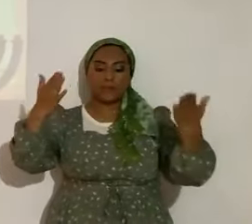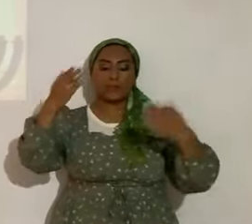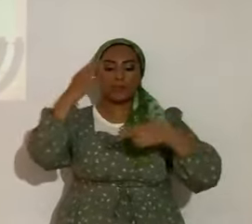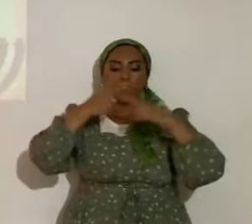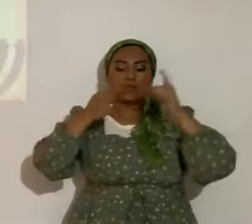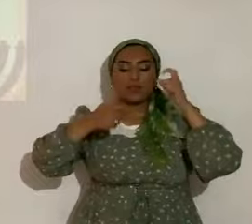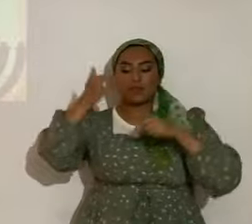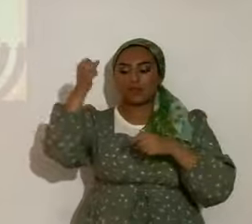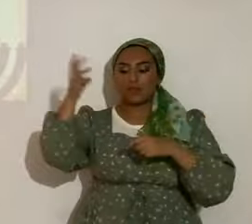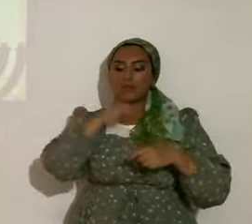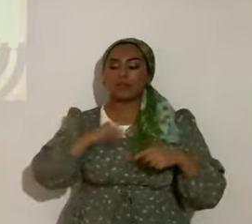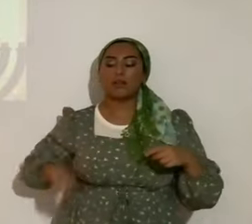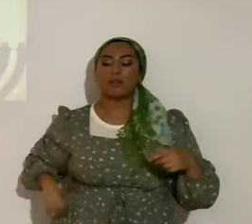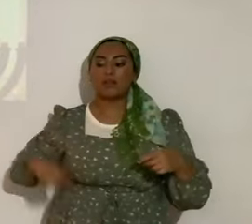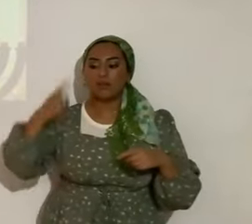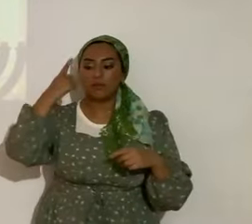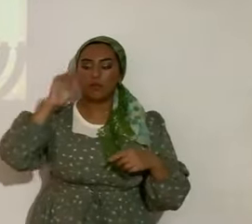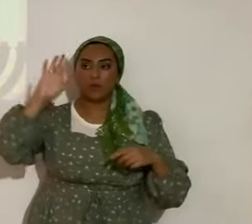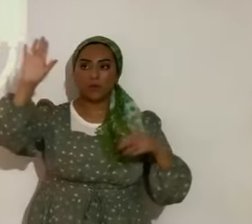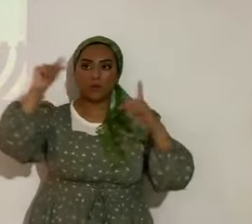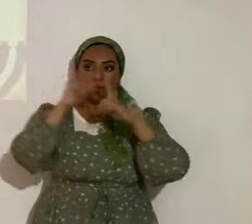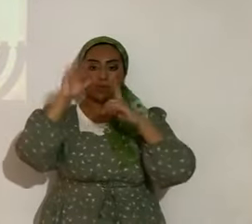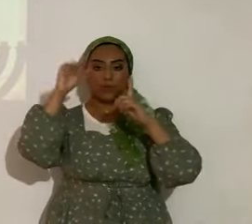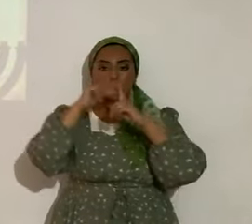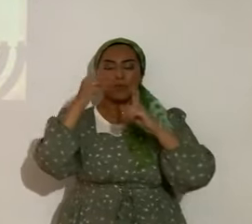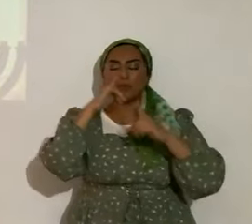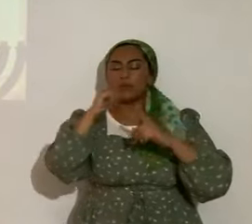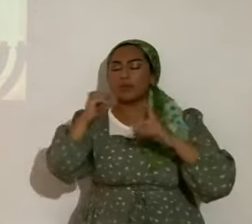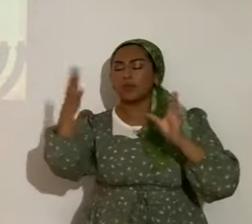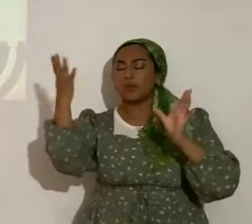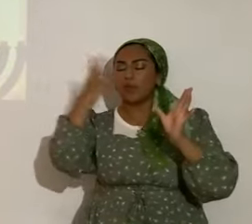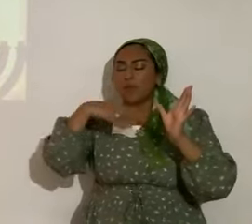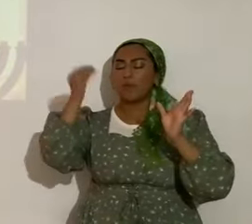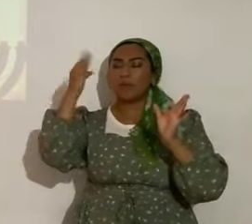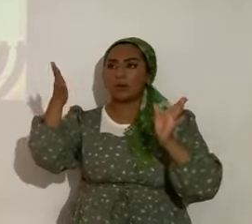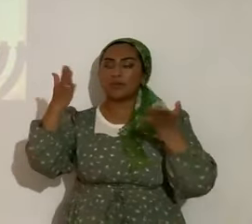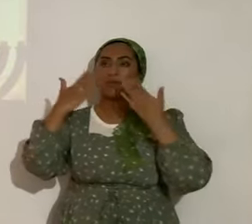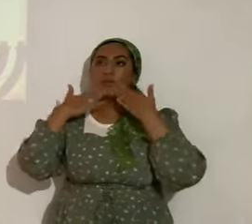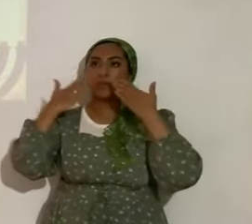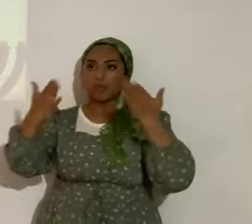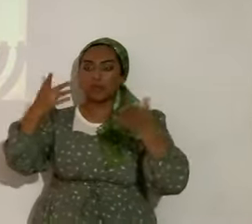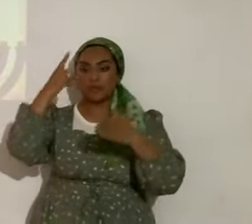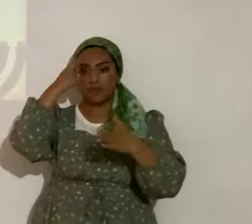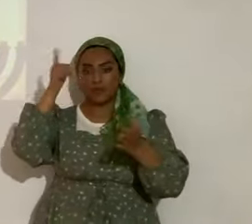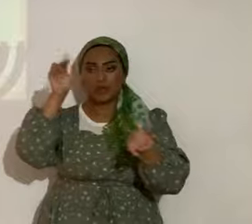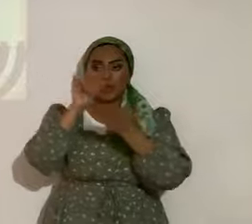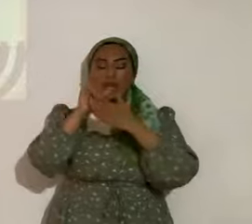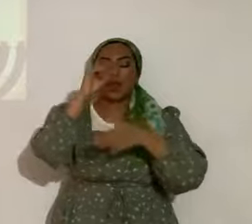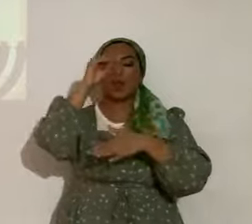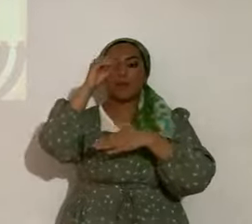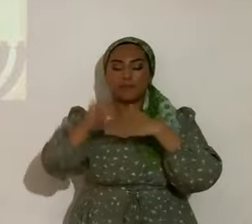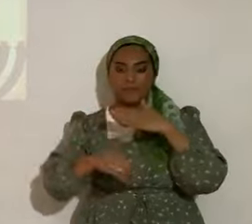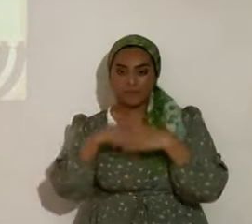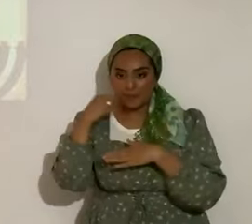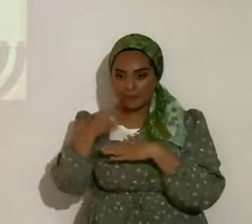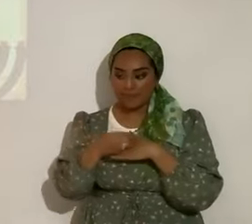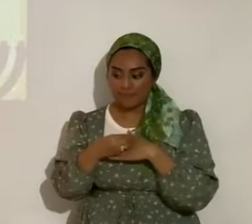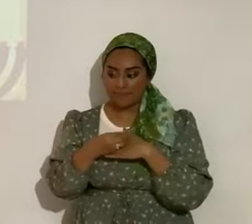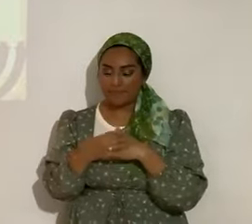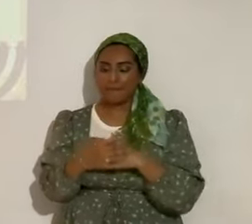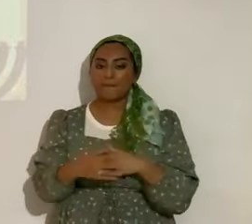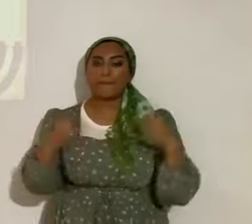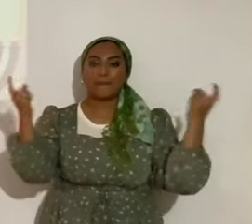de Son Yahshua Mesías por tu palabra. Tu palabra es maravillosa. Te damos toda gama por ello. Omén,